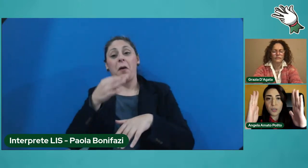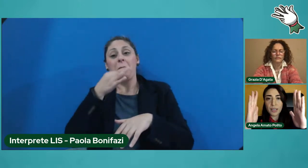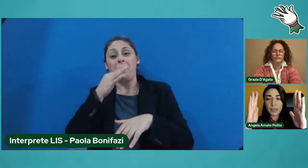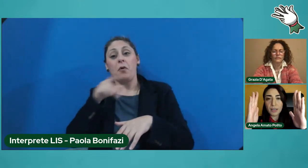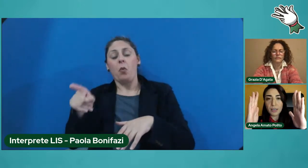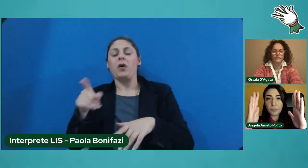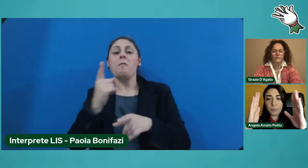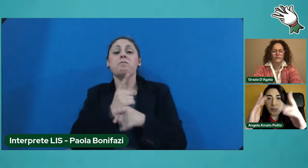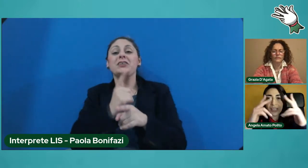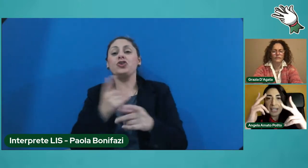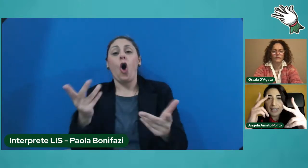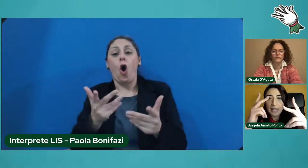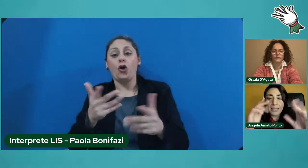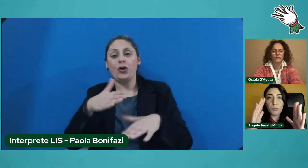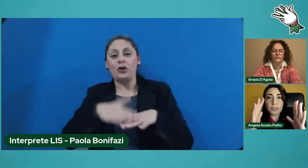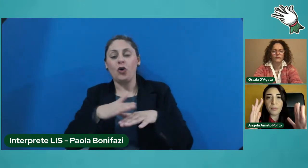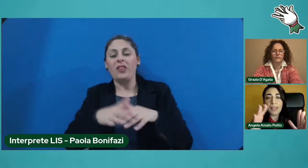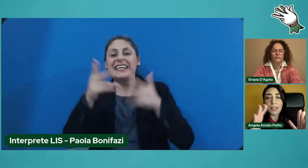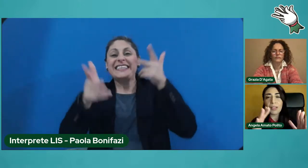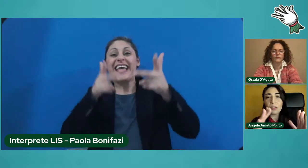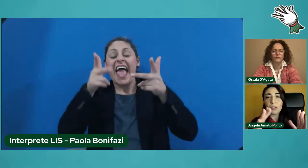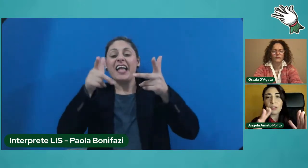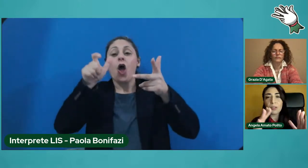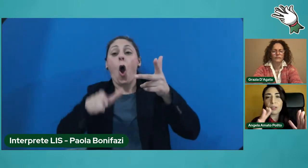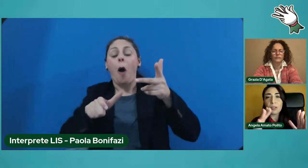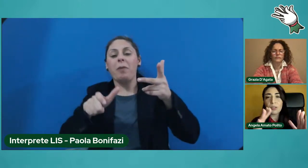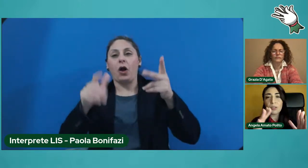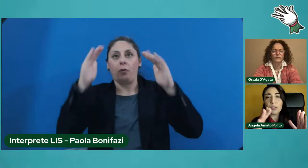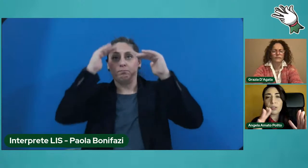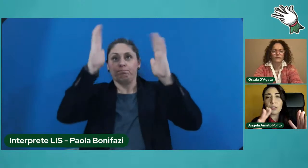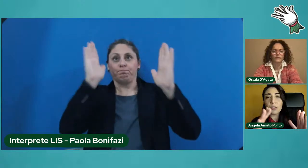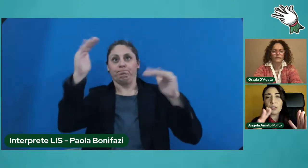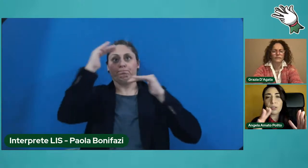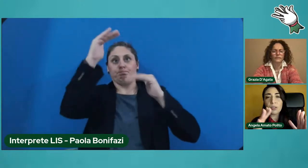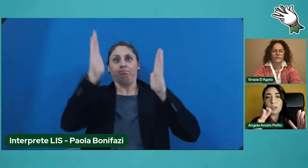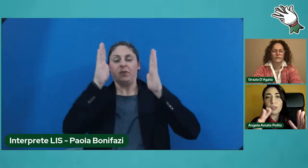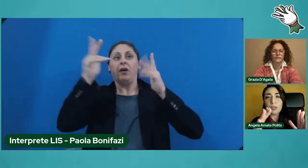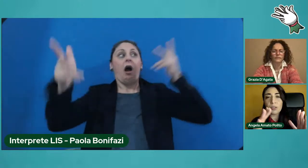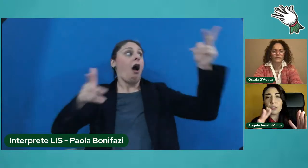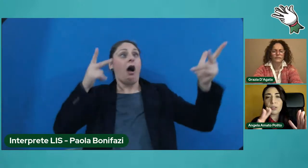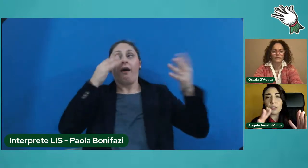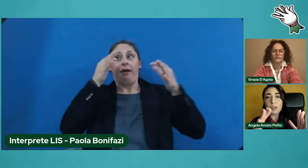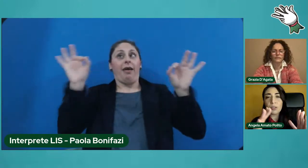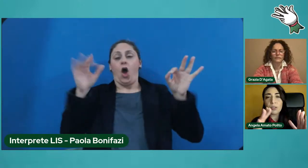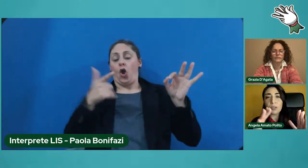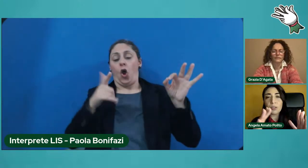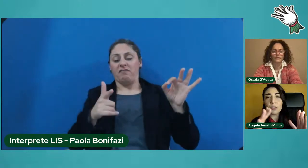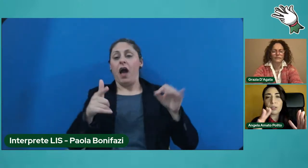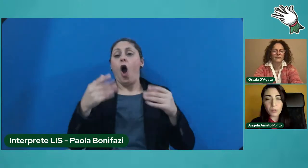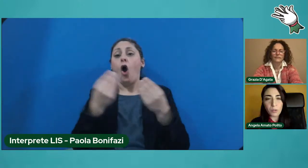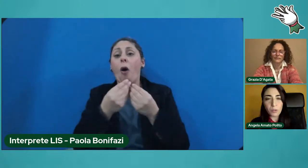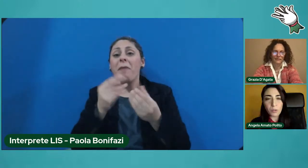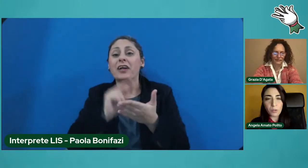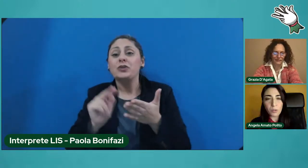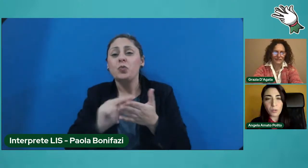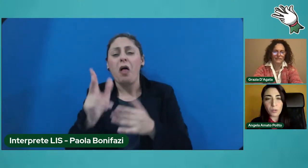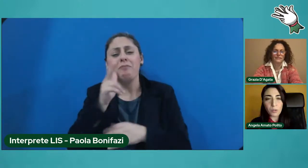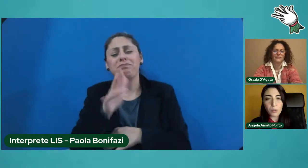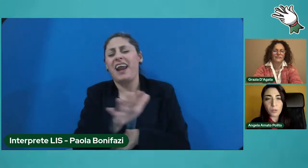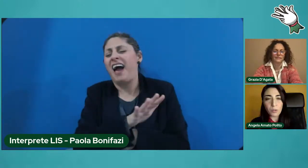di vedere i segni in un determinato campo visivo. E i suoi compagni di classe sono bravissimi in questo, sono gli